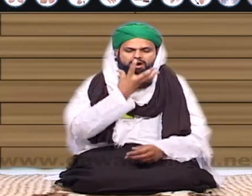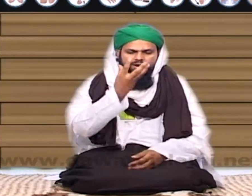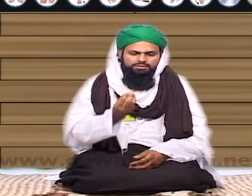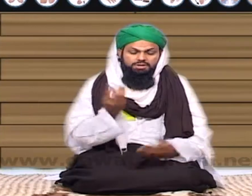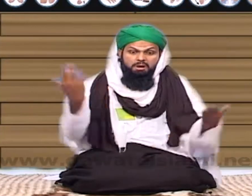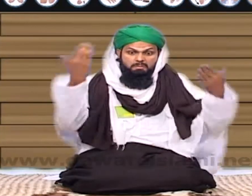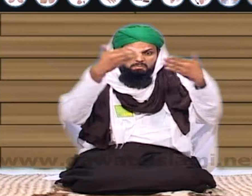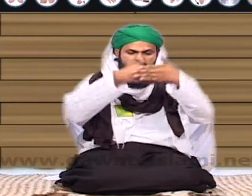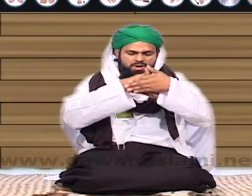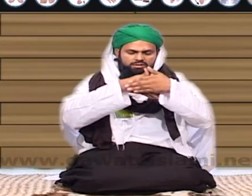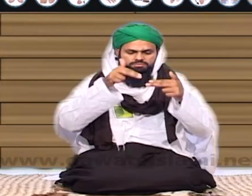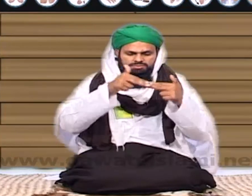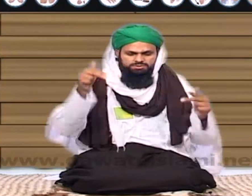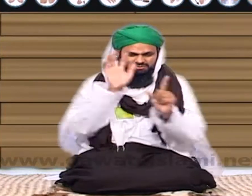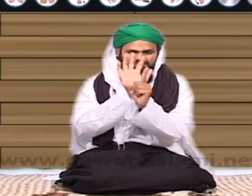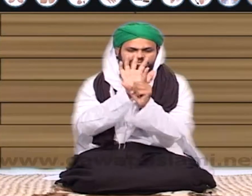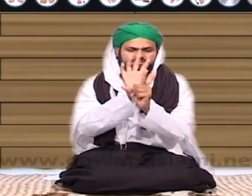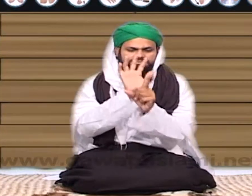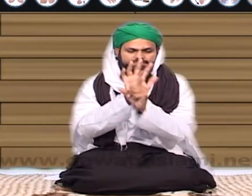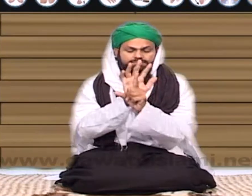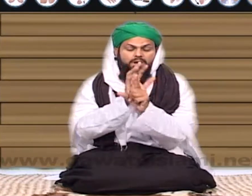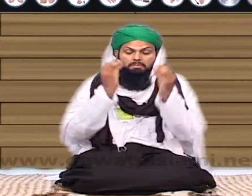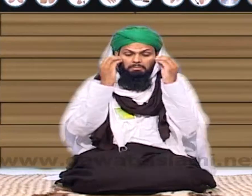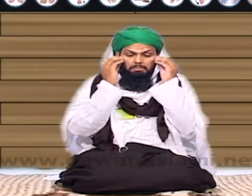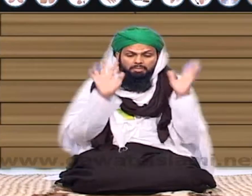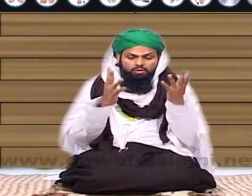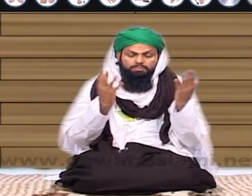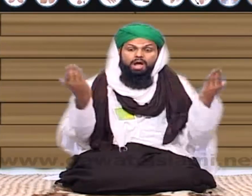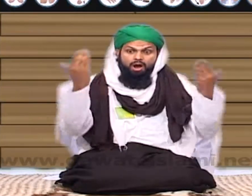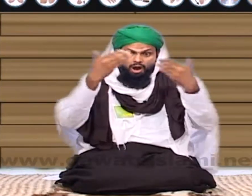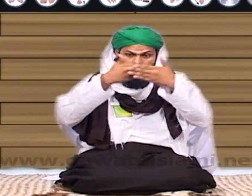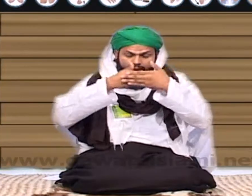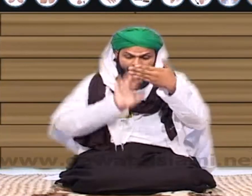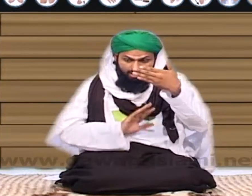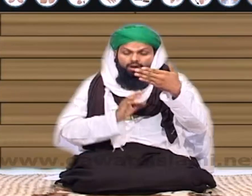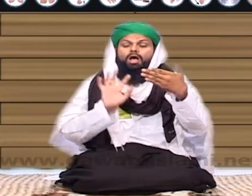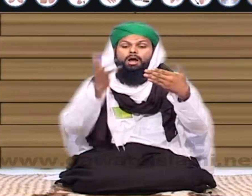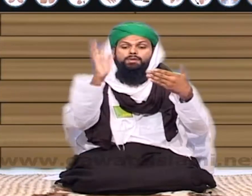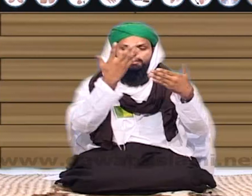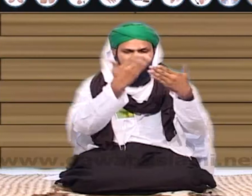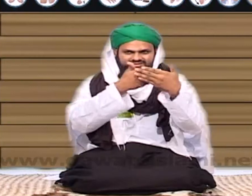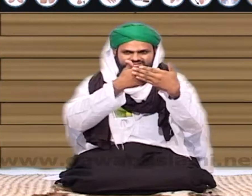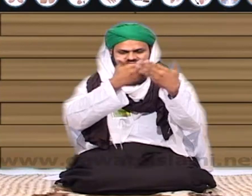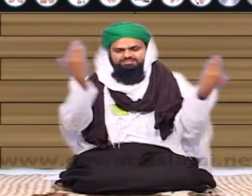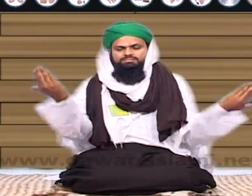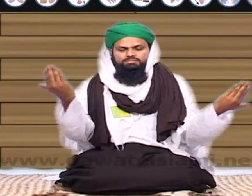ہے، لیکن میں آپ کو برزخ کا سمجھا رہا تھا نا، تو یہ کہ پتہ نہیں، لیکن کبھی کبھی پردہ اٹھا دیا جاتا